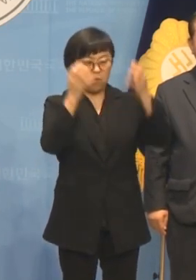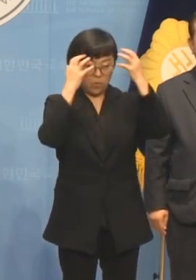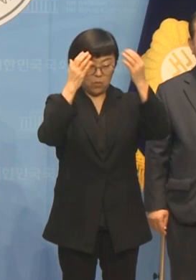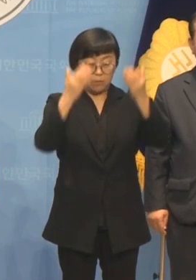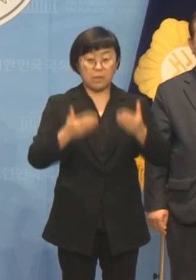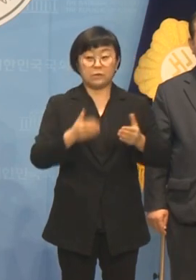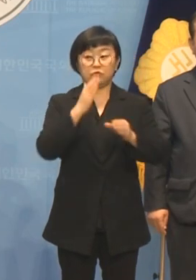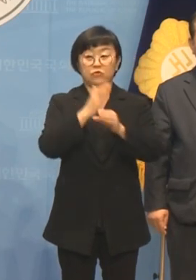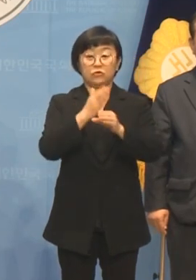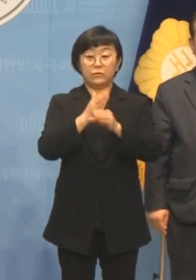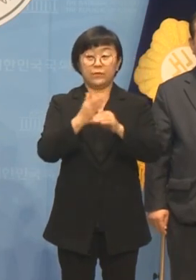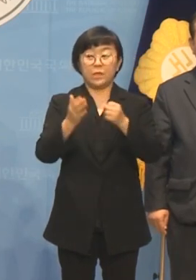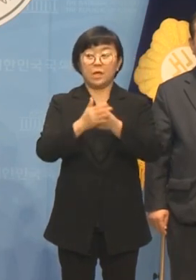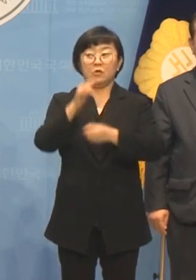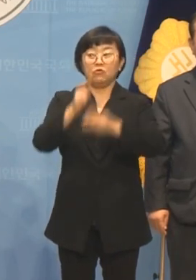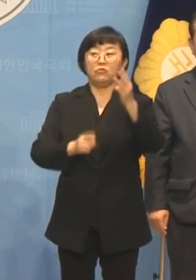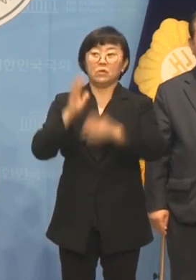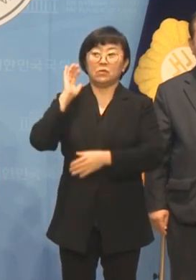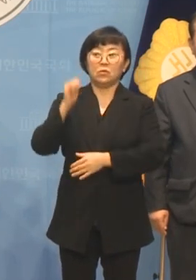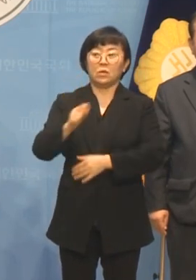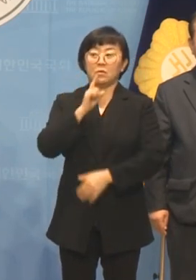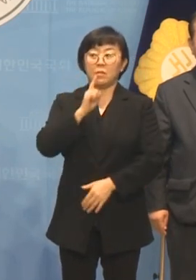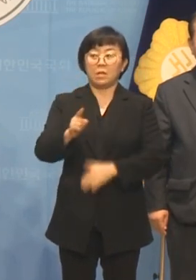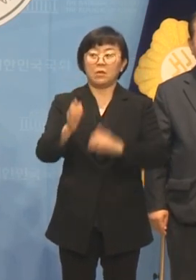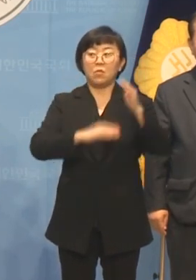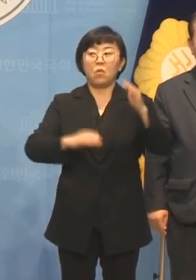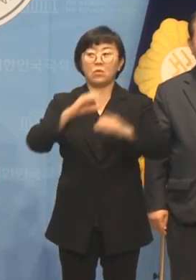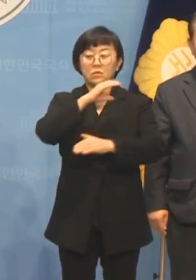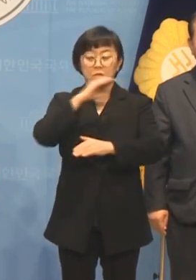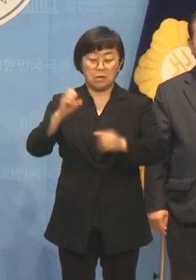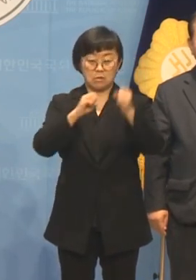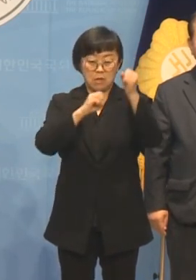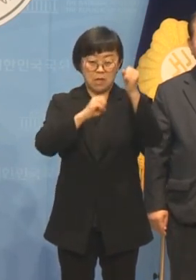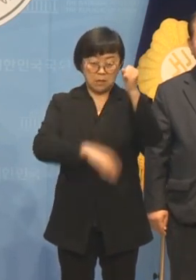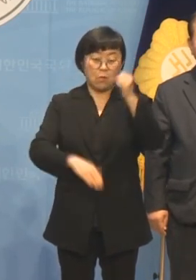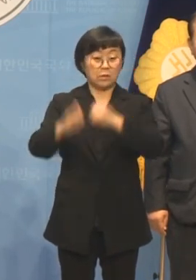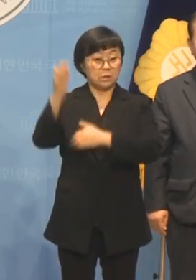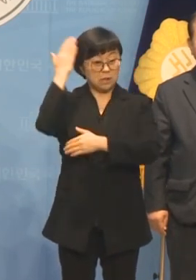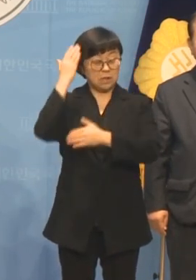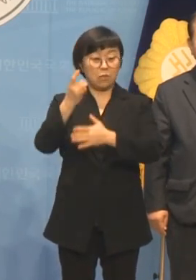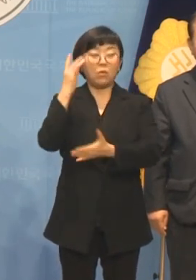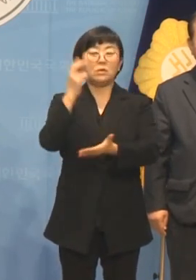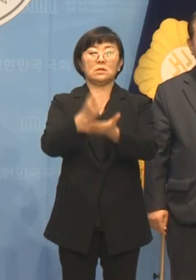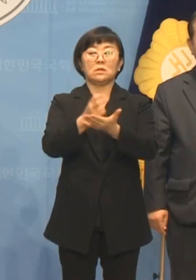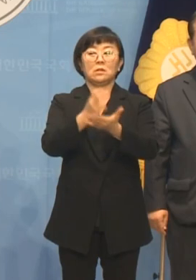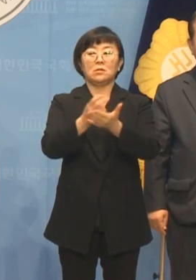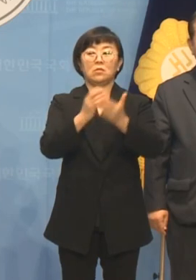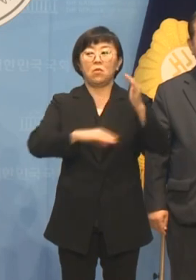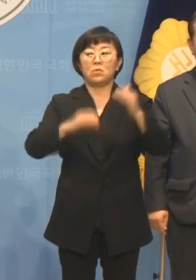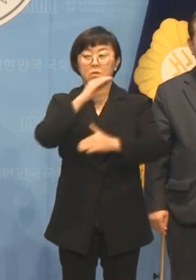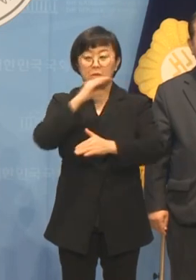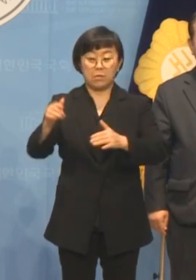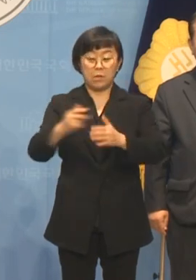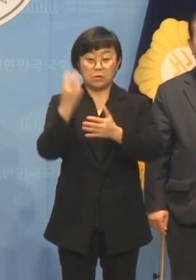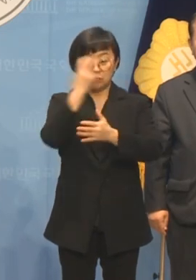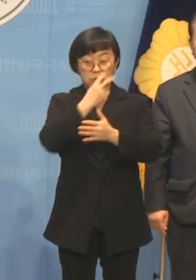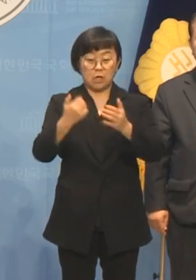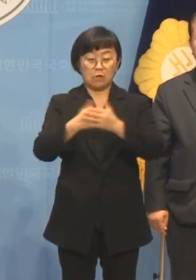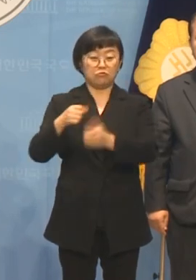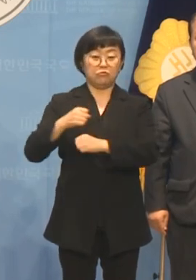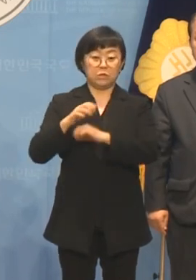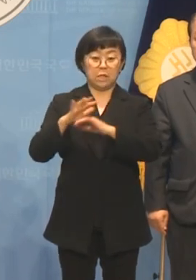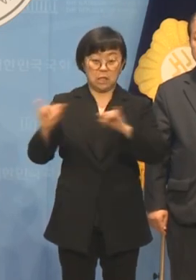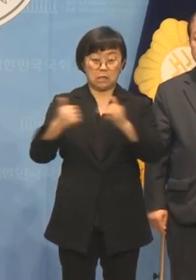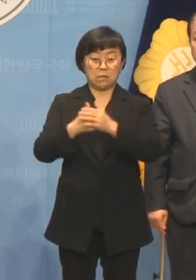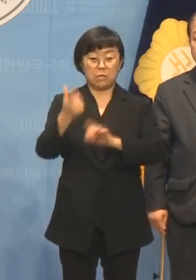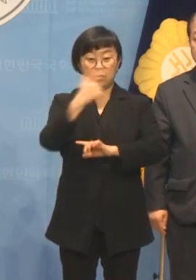있습니다. 이것이 윤석열 대통령이 말한 공정과 상식입니까? 원칙대로 공정하게 수사한 군인을 이토록